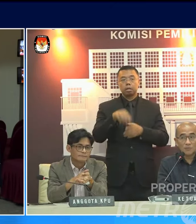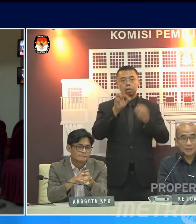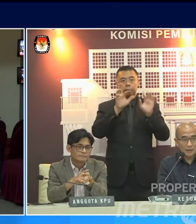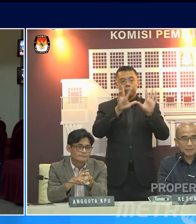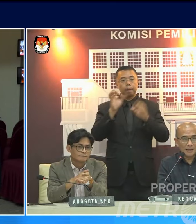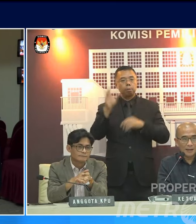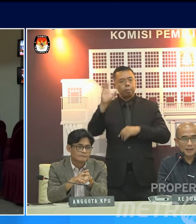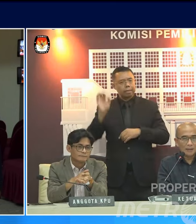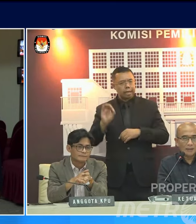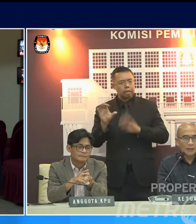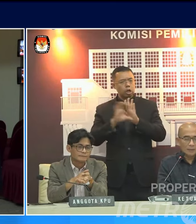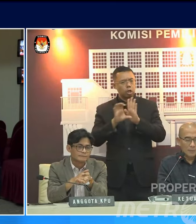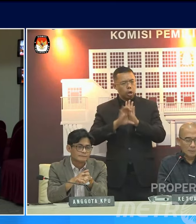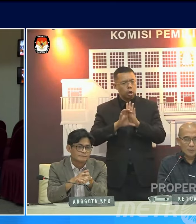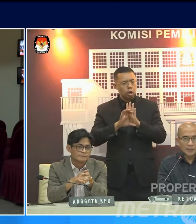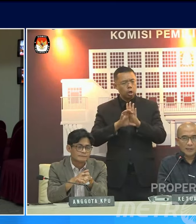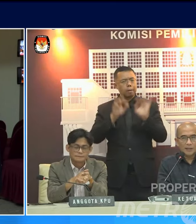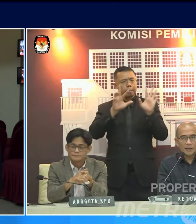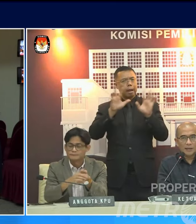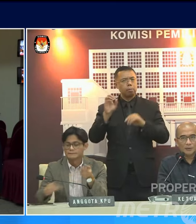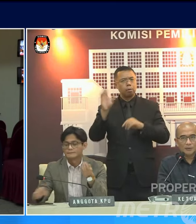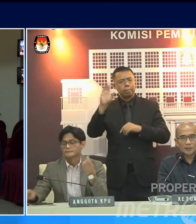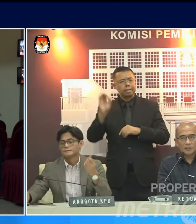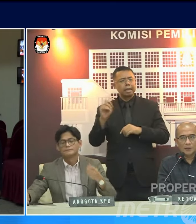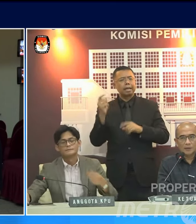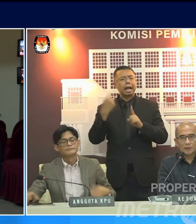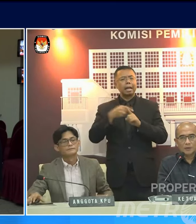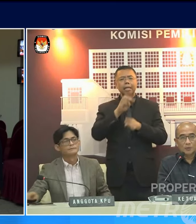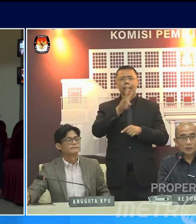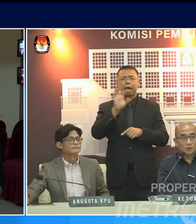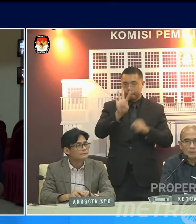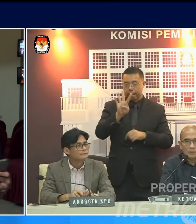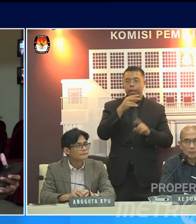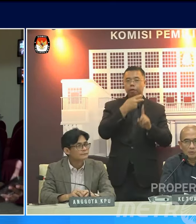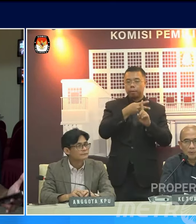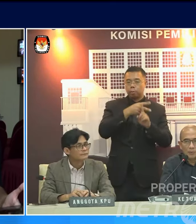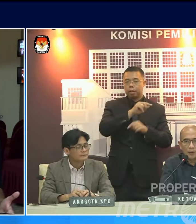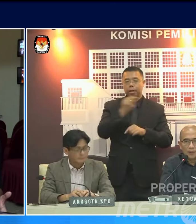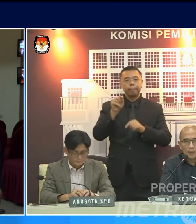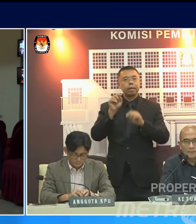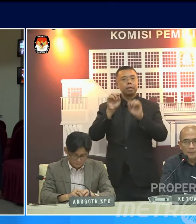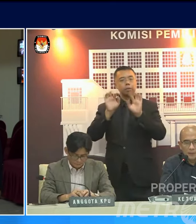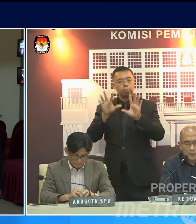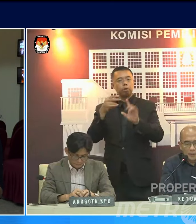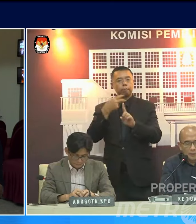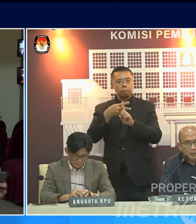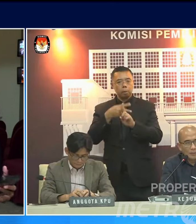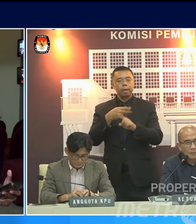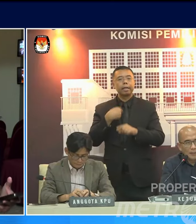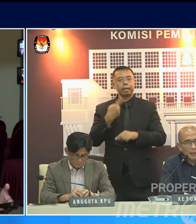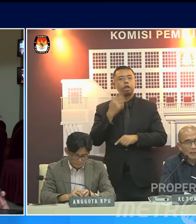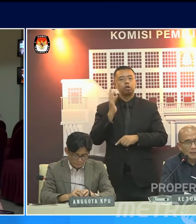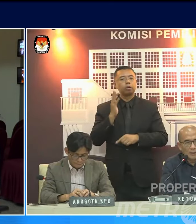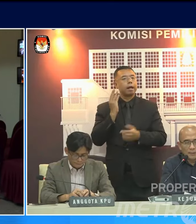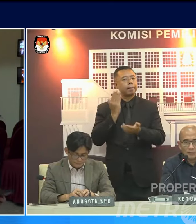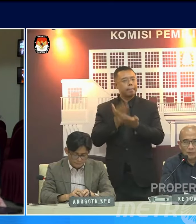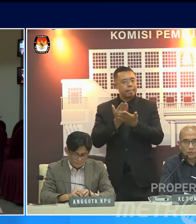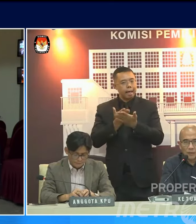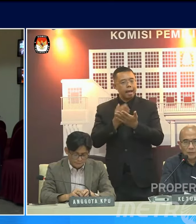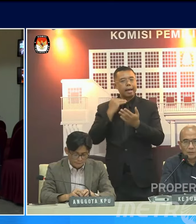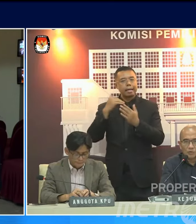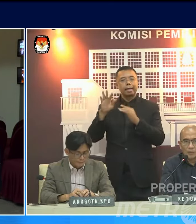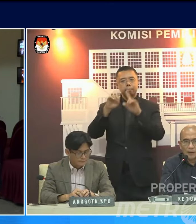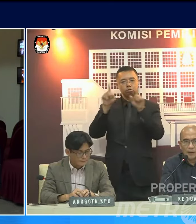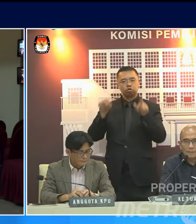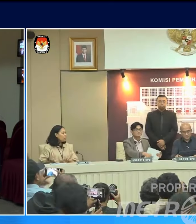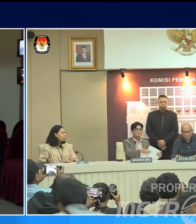Maret 2024 untuk pemungutan suara ulang di Kuala Lumpur. Nah, terkait dengan siapa saja PPLN dari negara mana yang akan hadir.